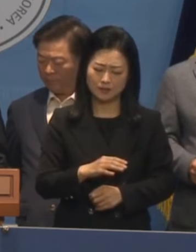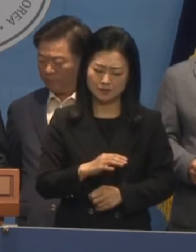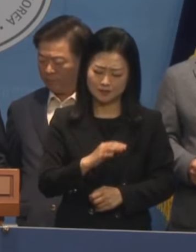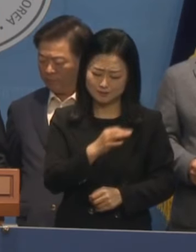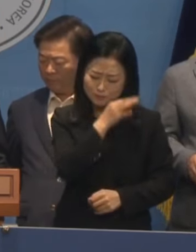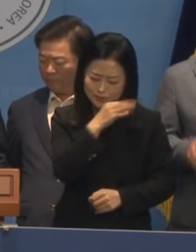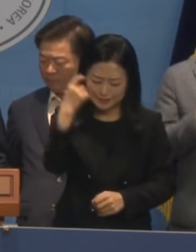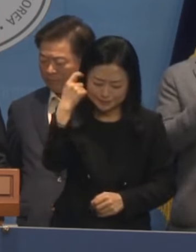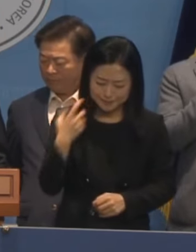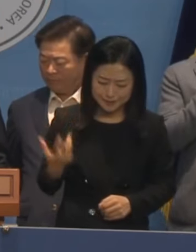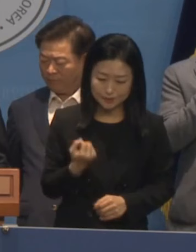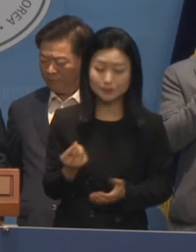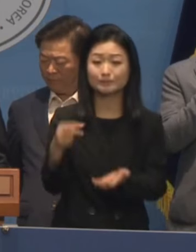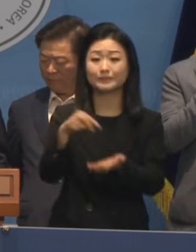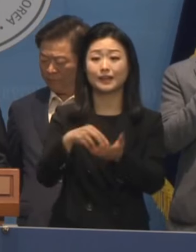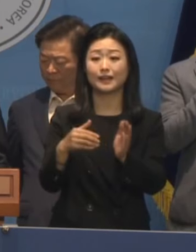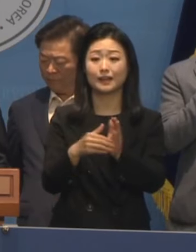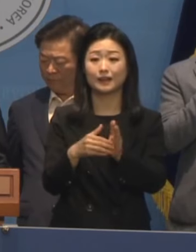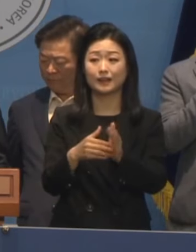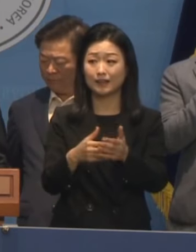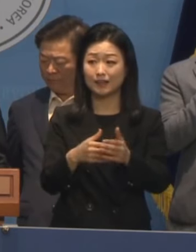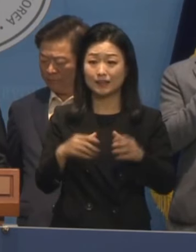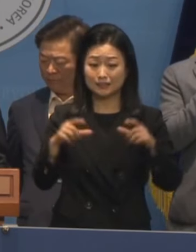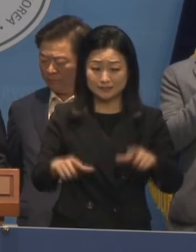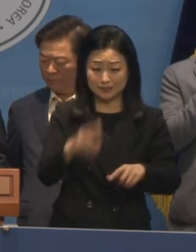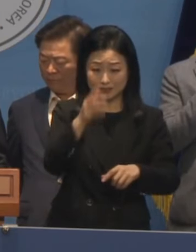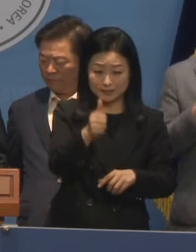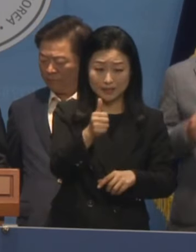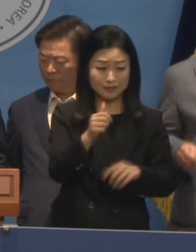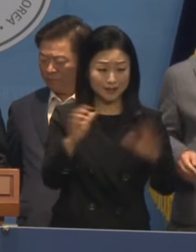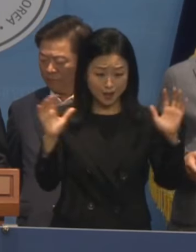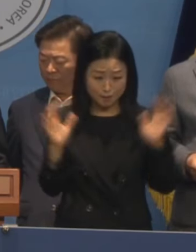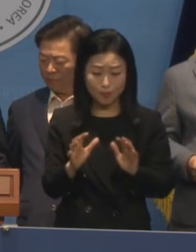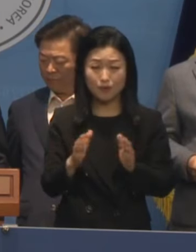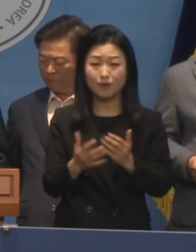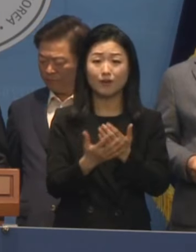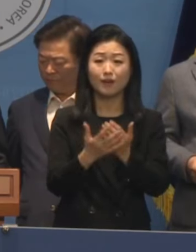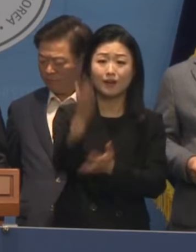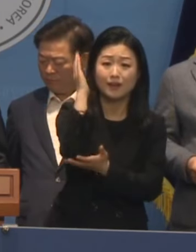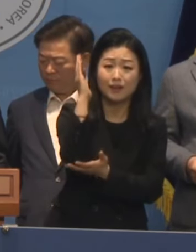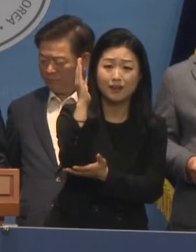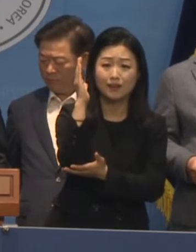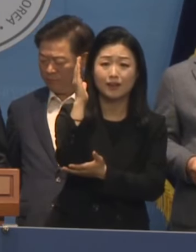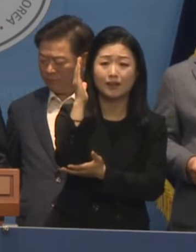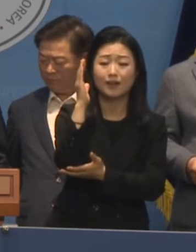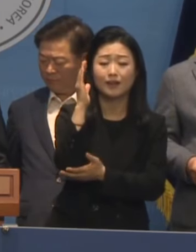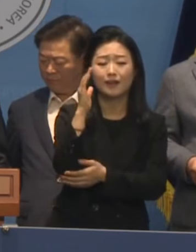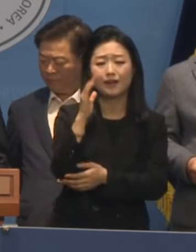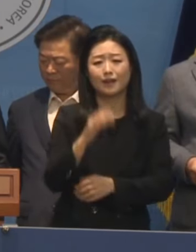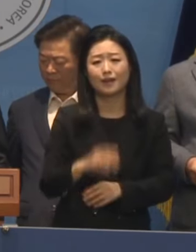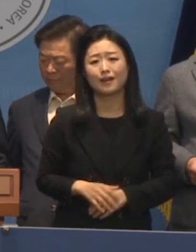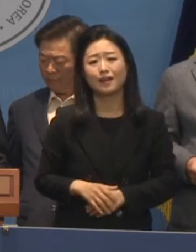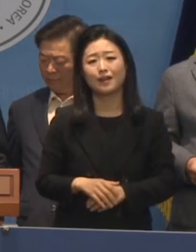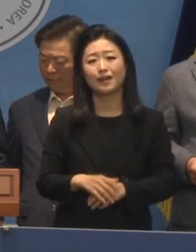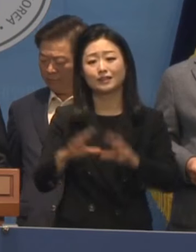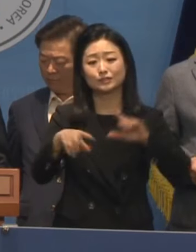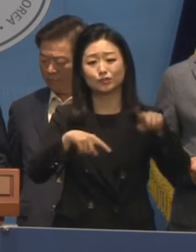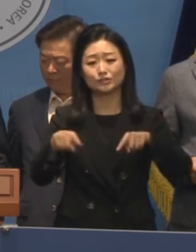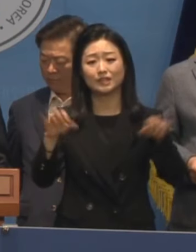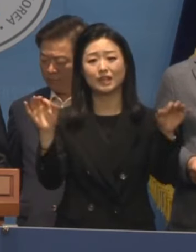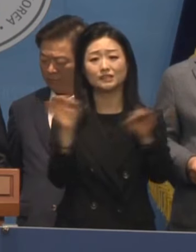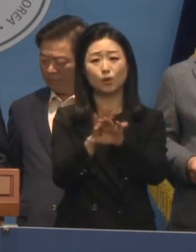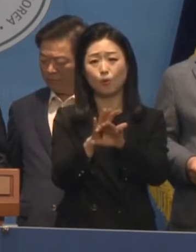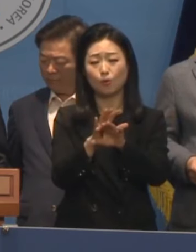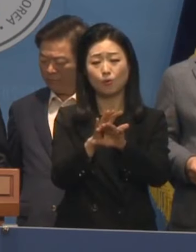없습니다 오죽하면 단체장들이 이런 기자 회견을 하고 있단 말입니까 더 이상 이런 정치의 실종을 지속할